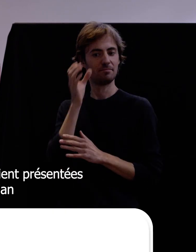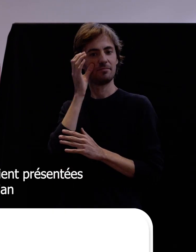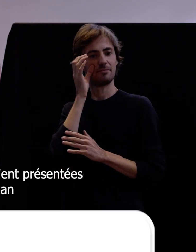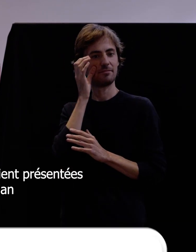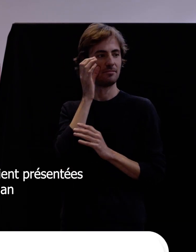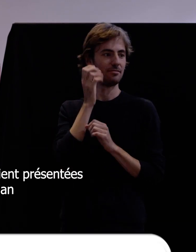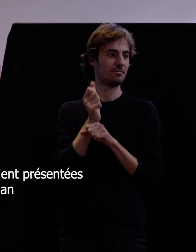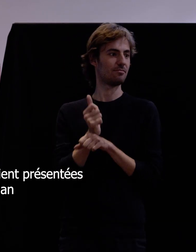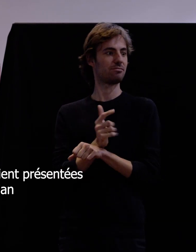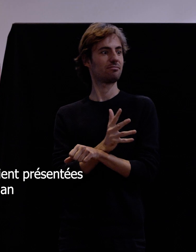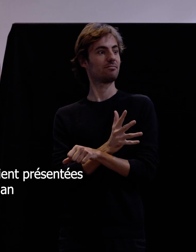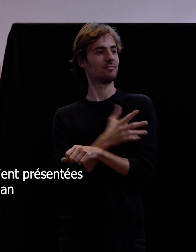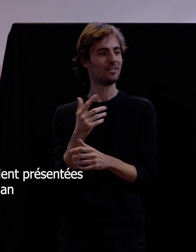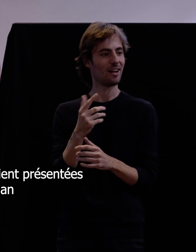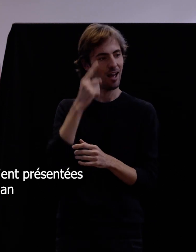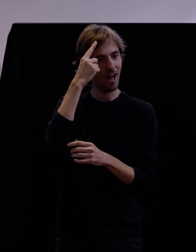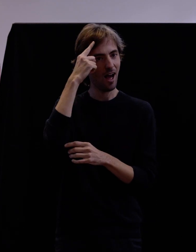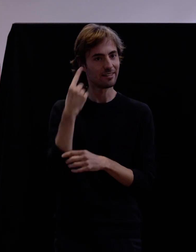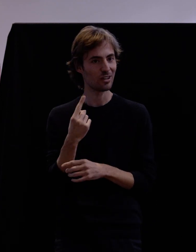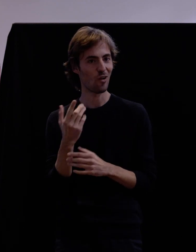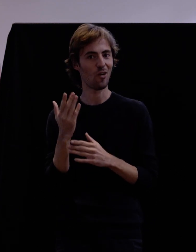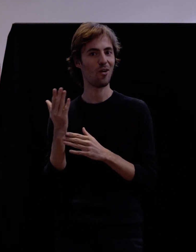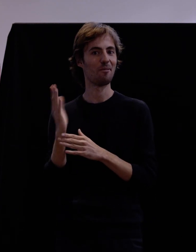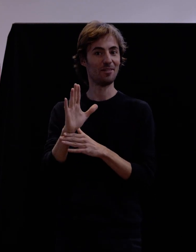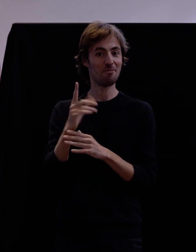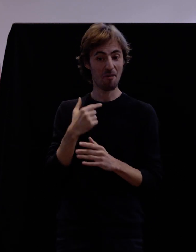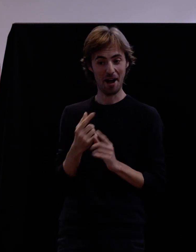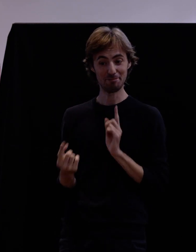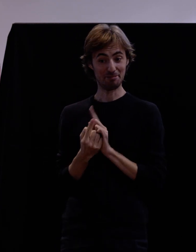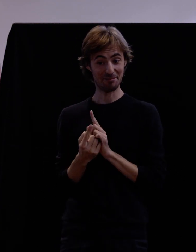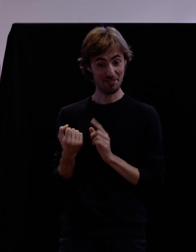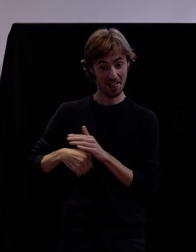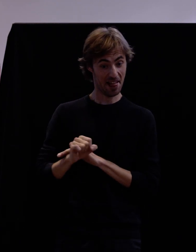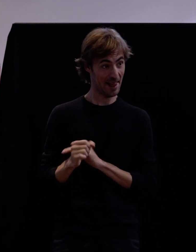ces journées soient présentées par Adrien, que j'ai connu nouveau-né quand même.